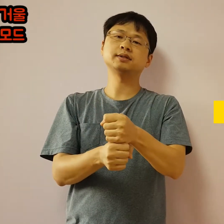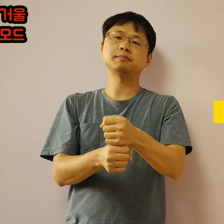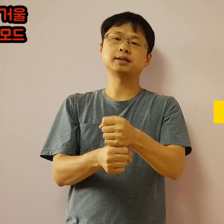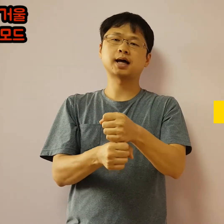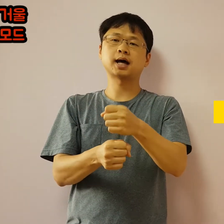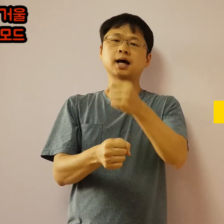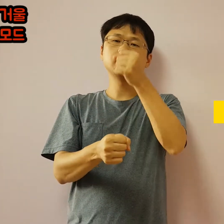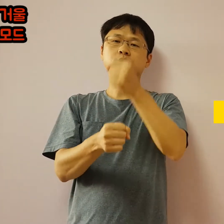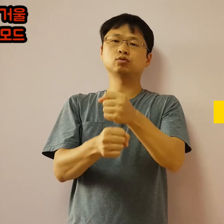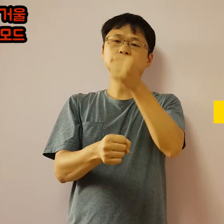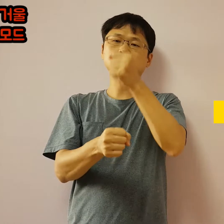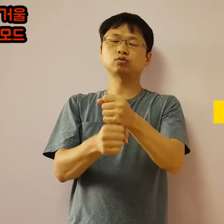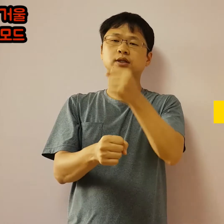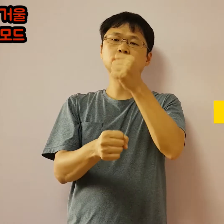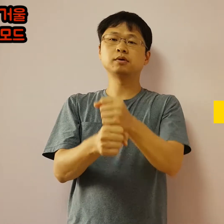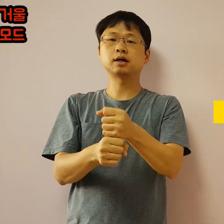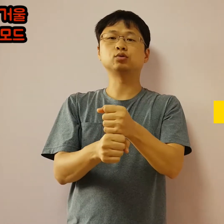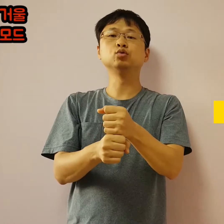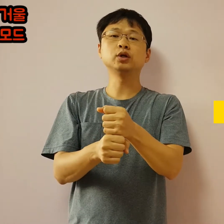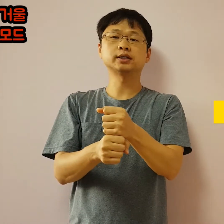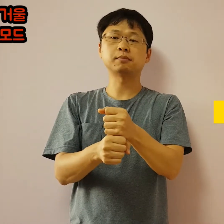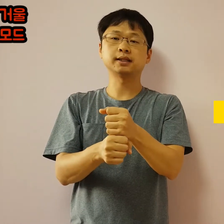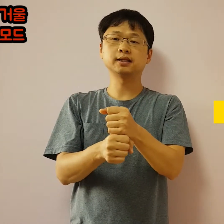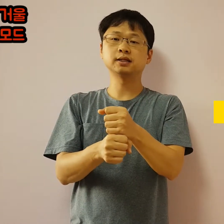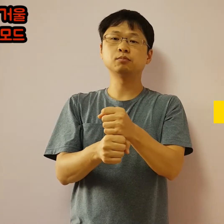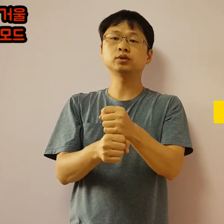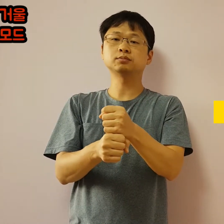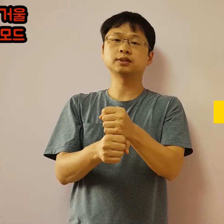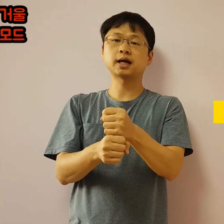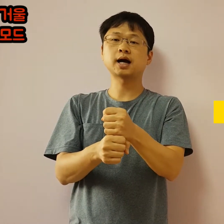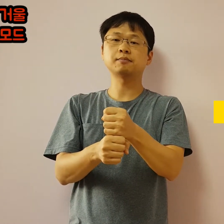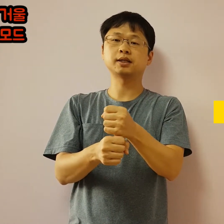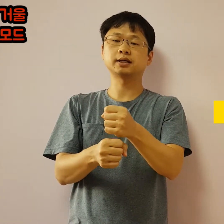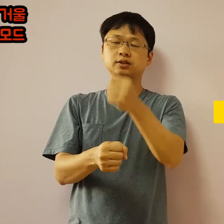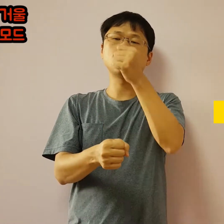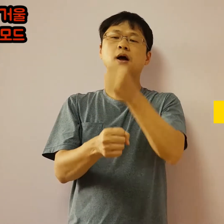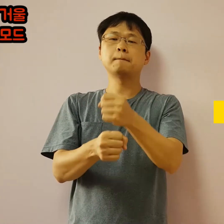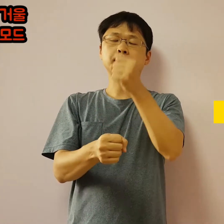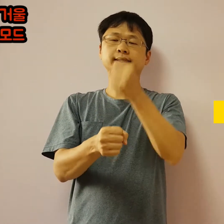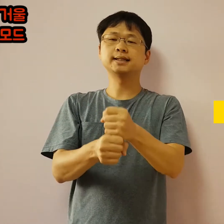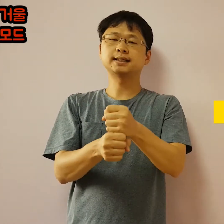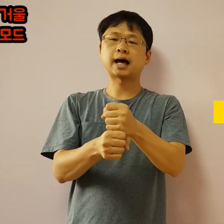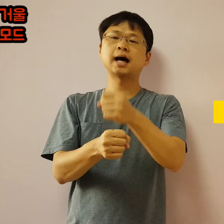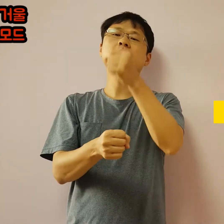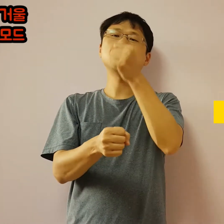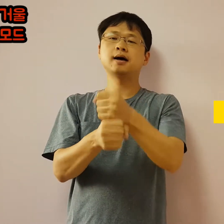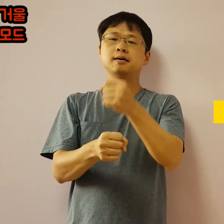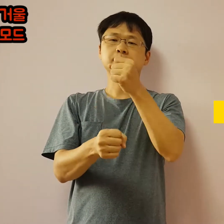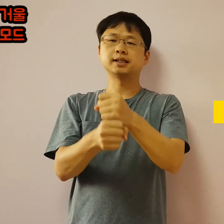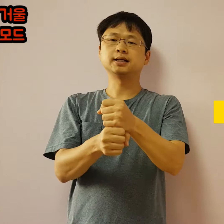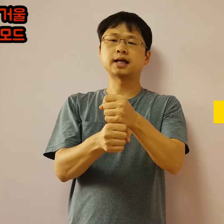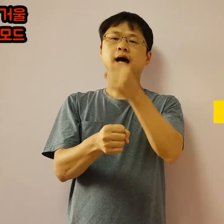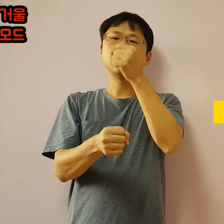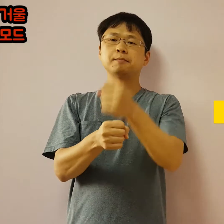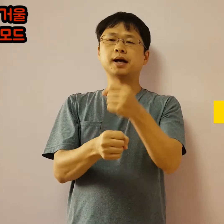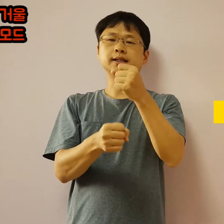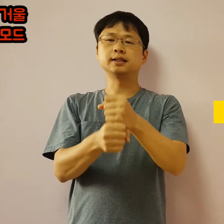내려치면 됩니다. 뚝딱뚝딱 뭔가 두드려서 만드는 모습을 생각하면 되겠죠. 만들다, 만들다,